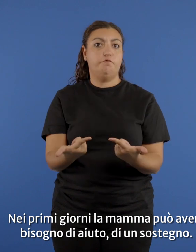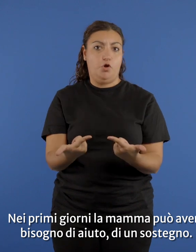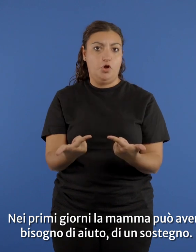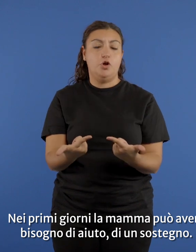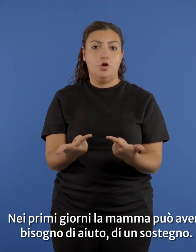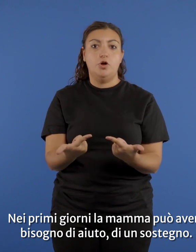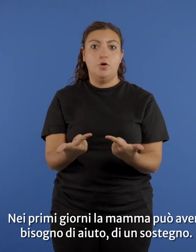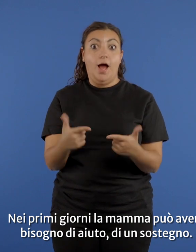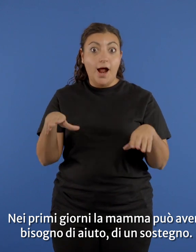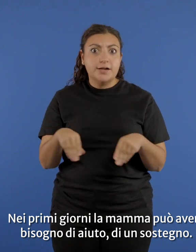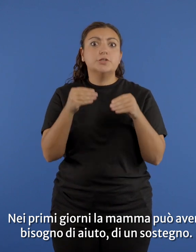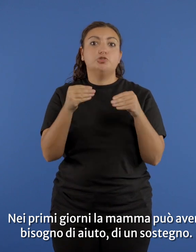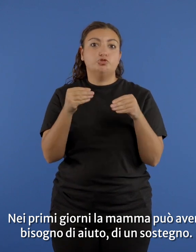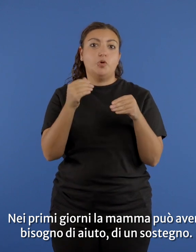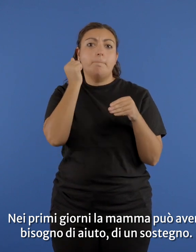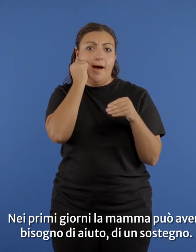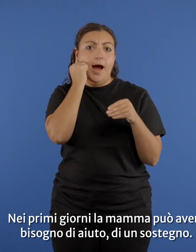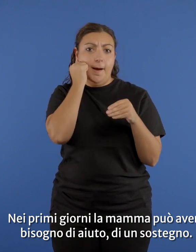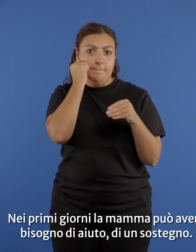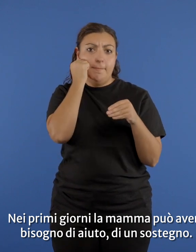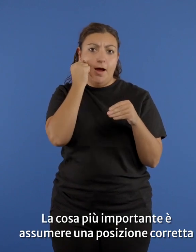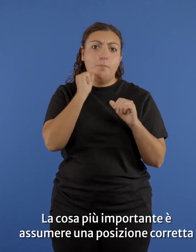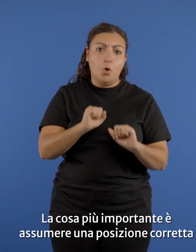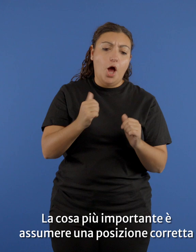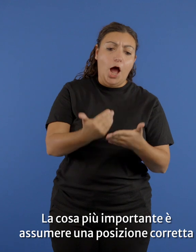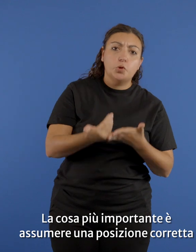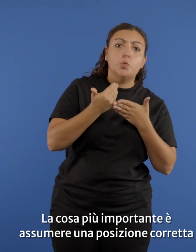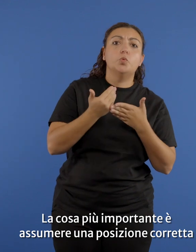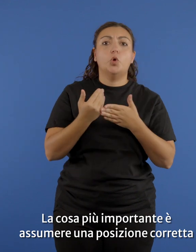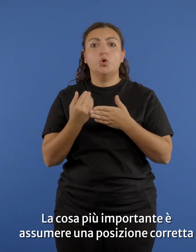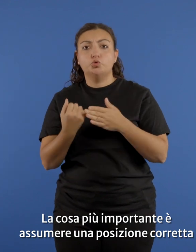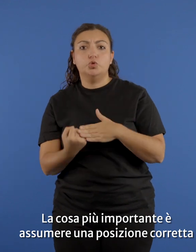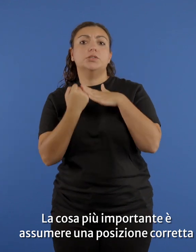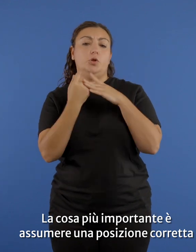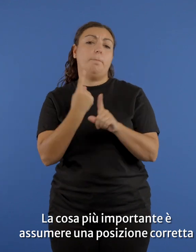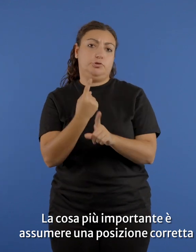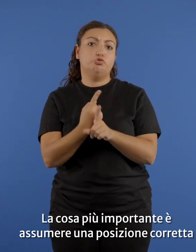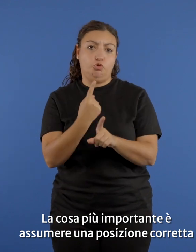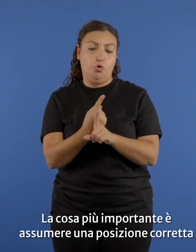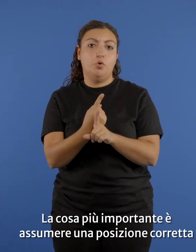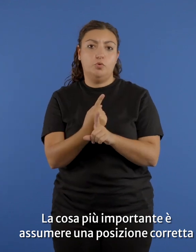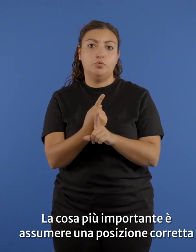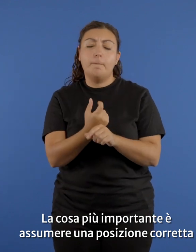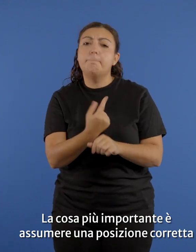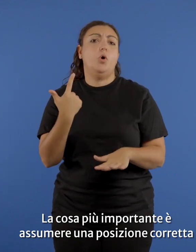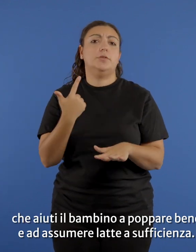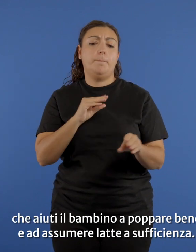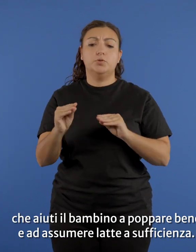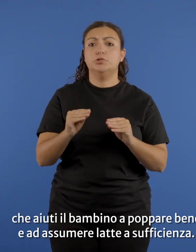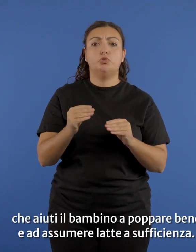bisogno di aiuto di un sostegno la cosa più importante è assumere una posizione corretta che aiuti il bambino